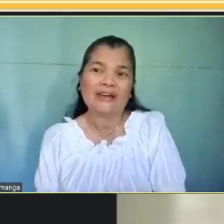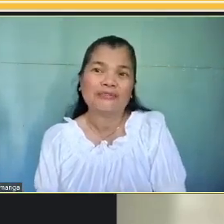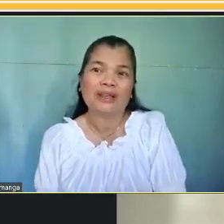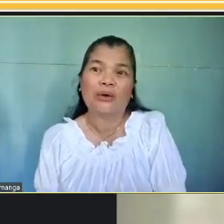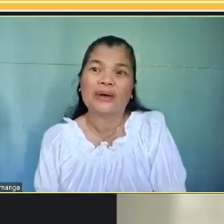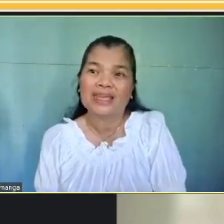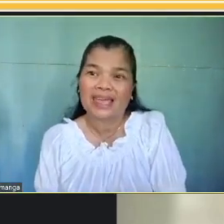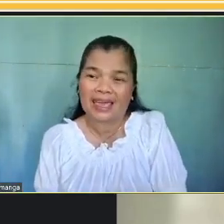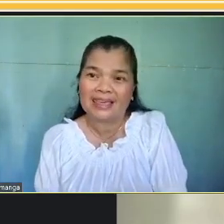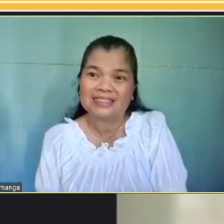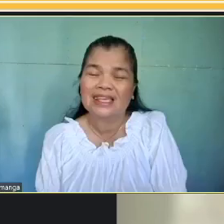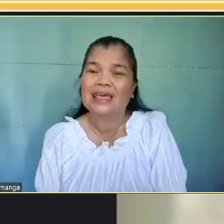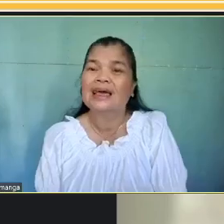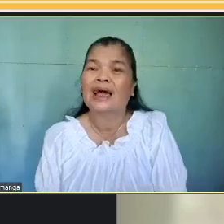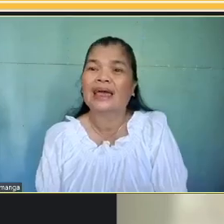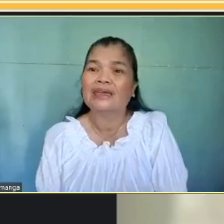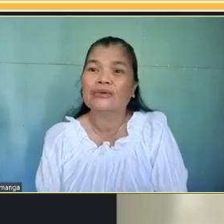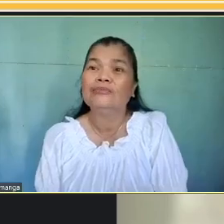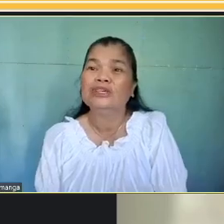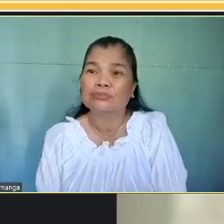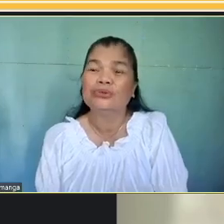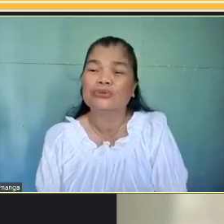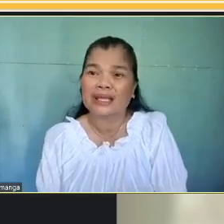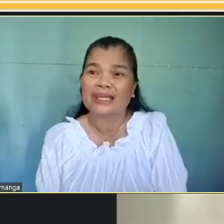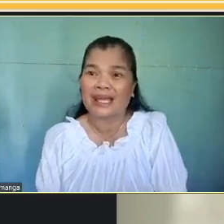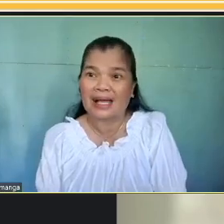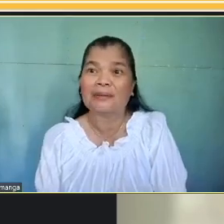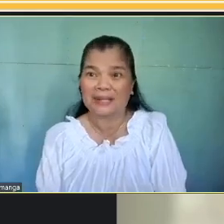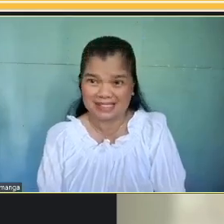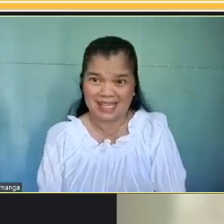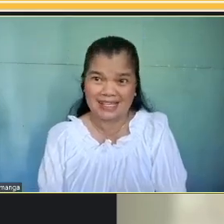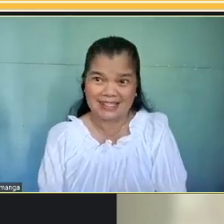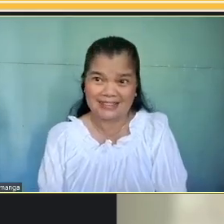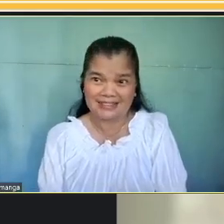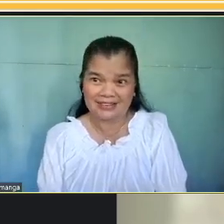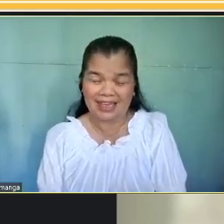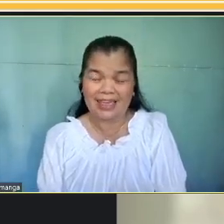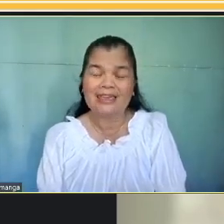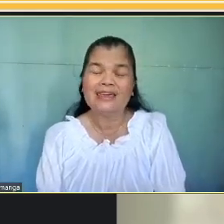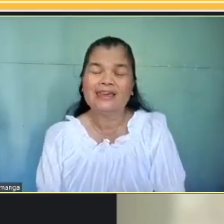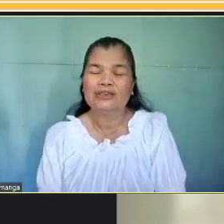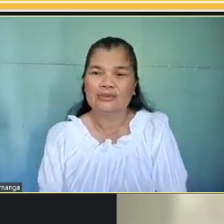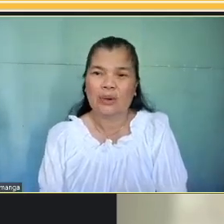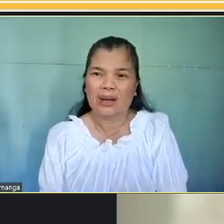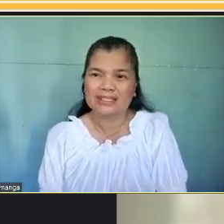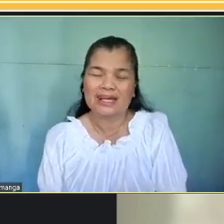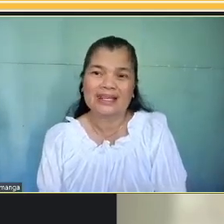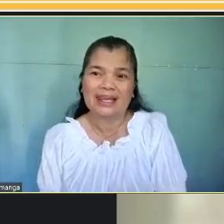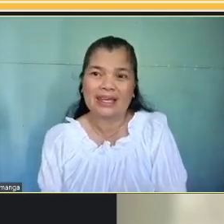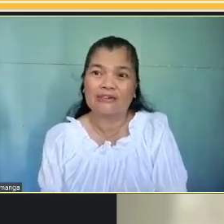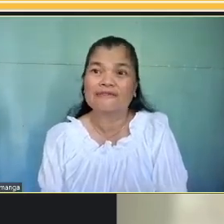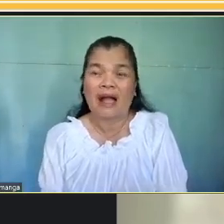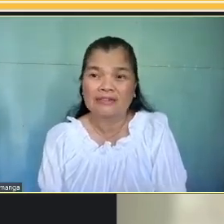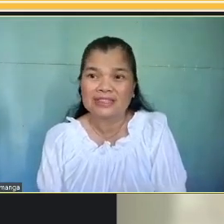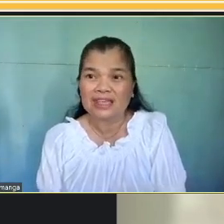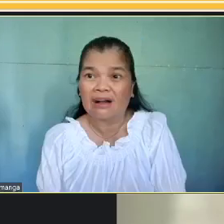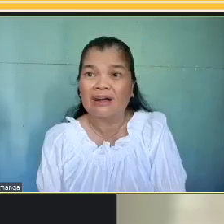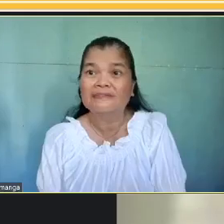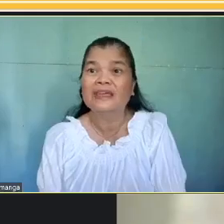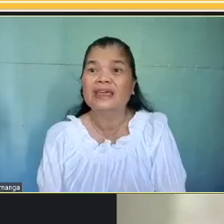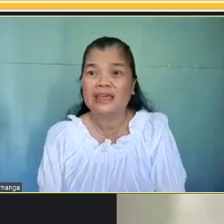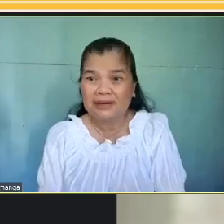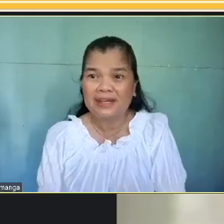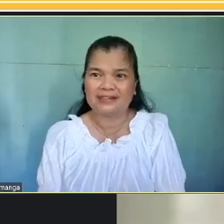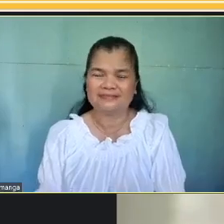yung deaf with lowercase ay yun mismo yung kanilang kapansanan. Okay? Yung nawala sa kanila yung faculty